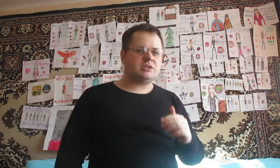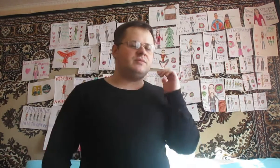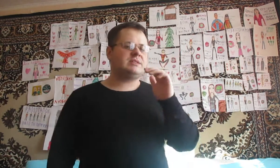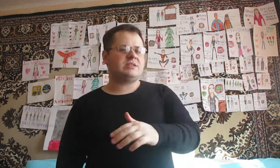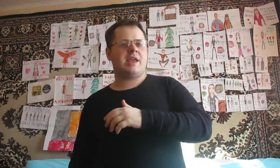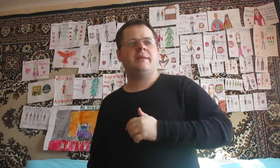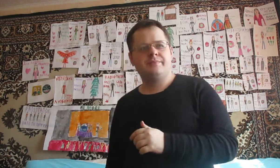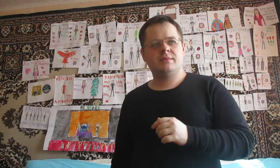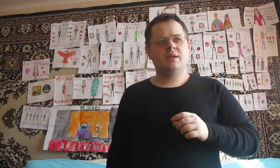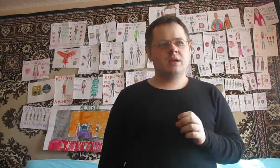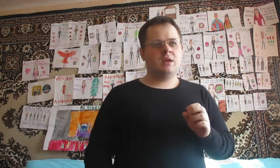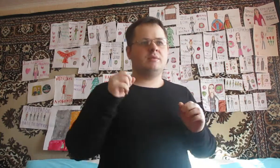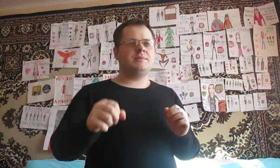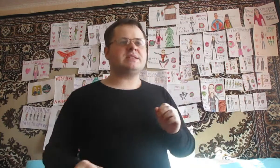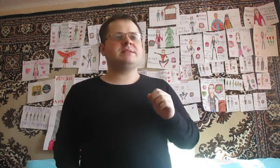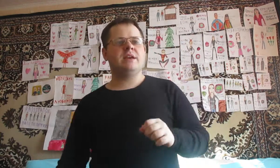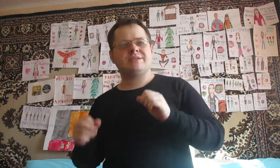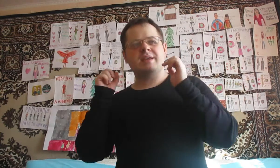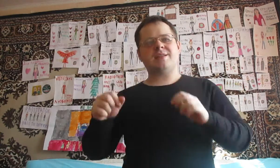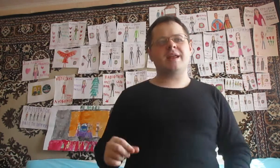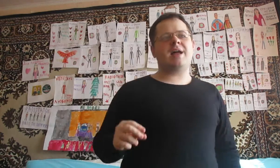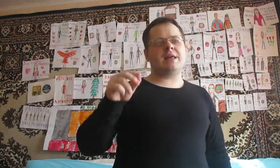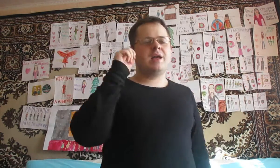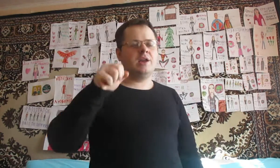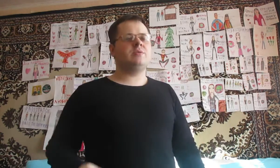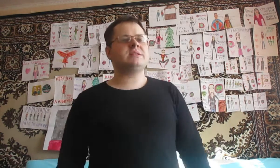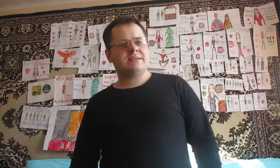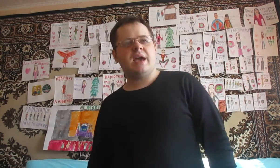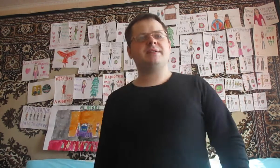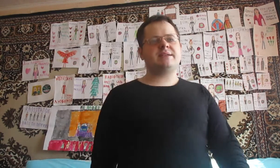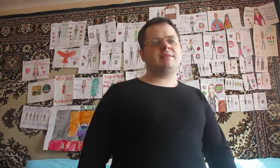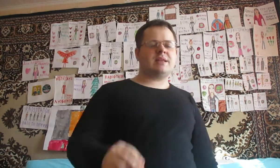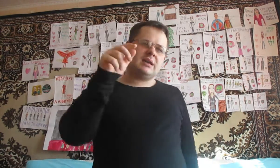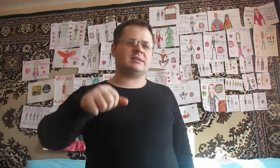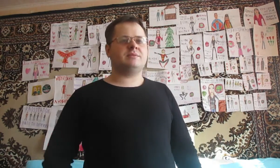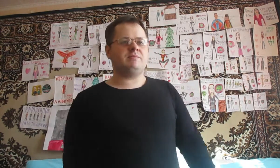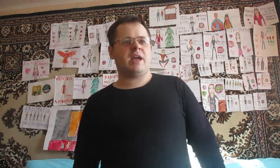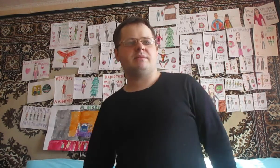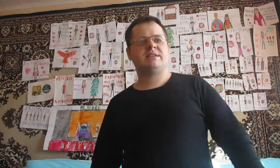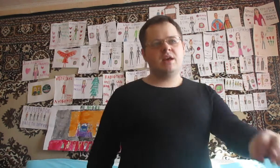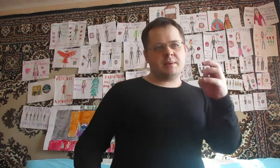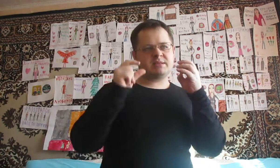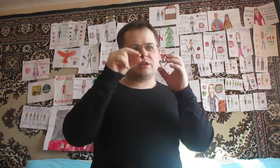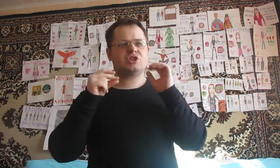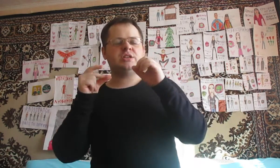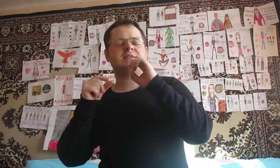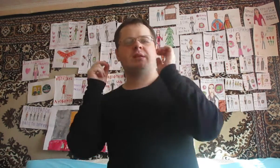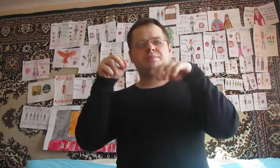получить винстрик. Вывески везде устоять реально. Люкс и сервис, гейт, эйсленд, велос. И вы стоишься,